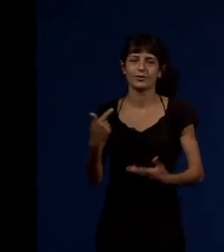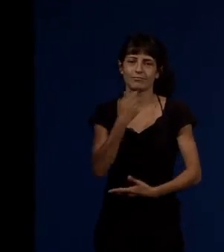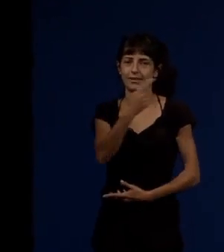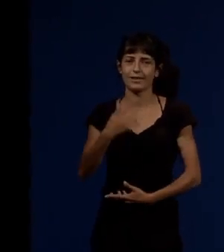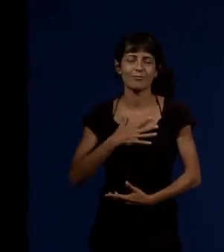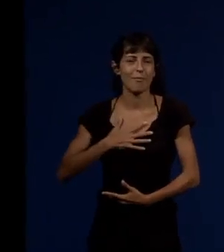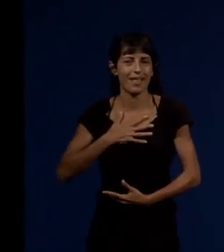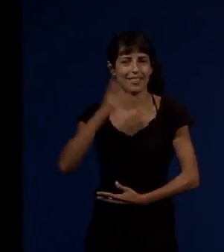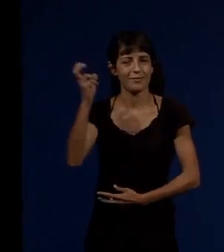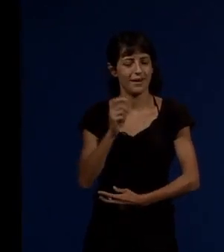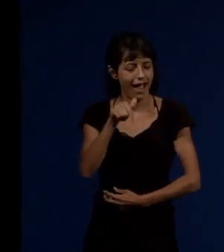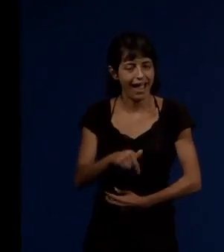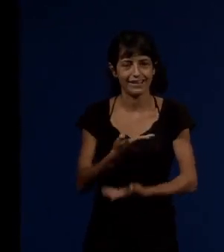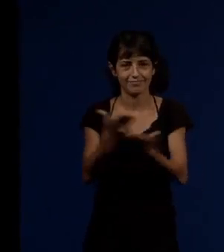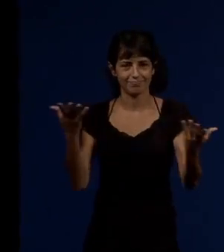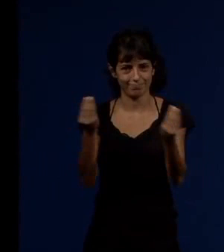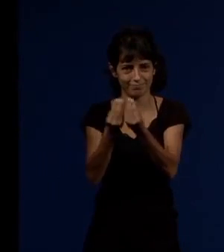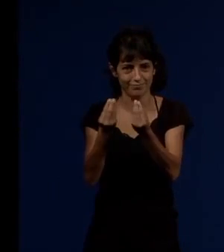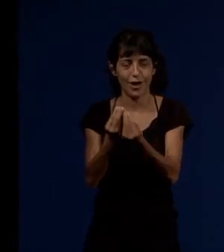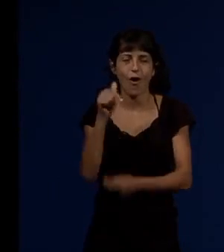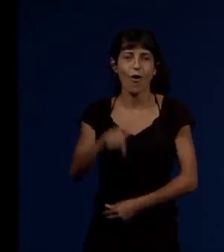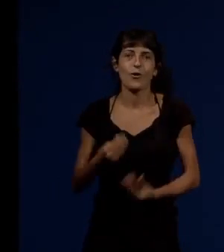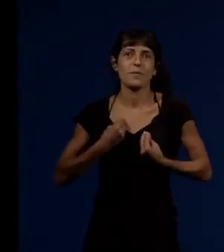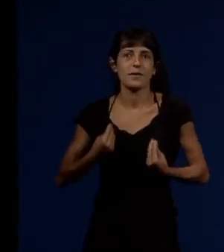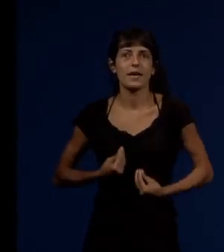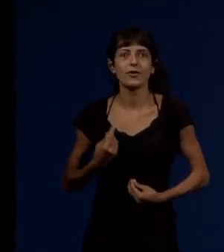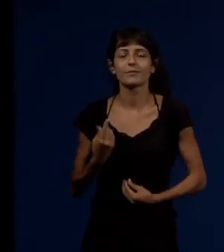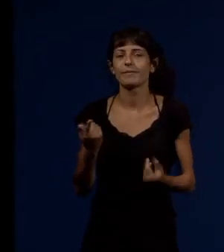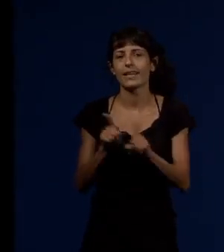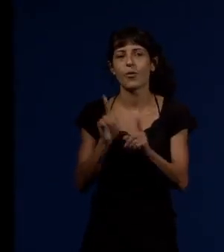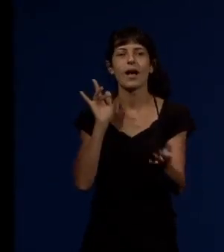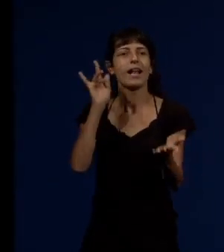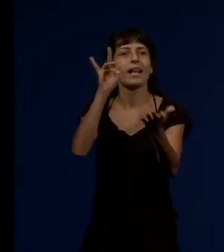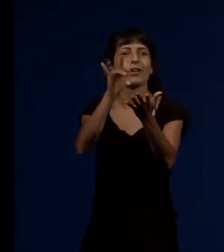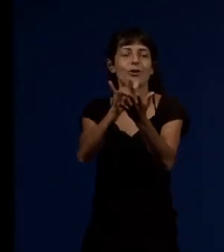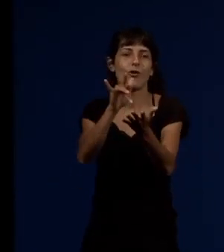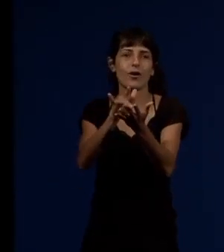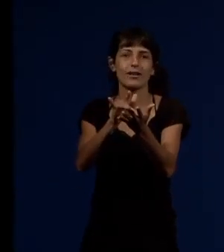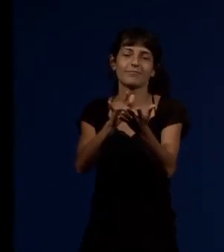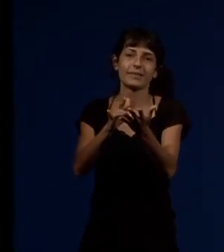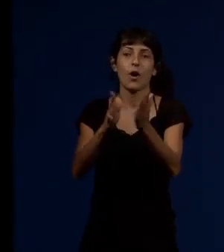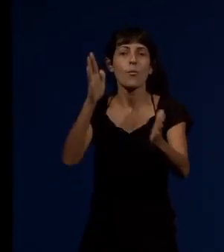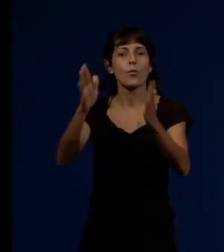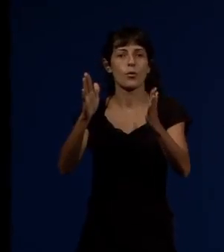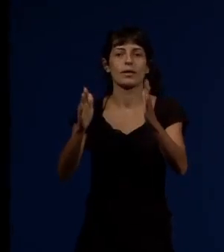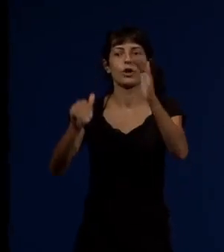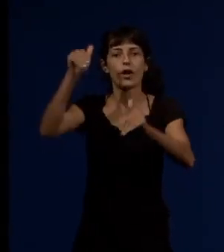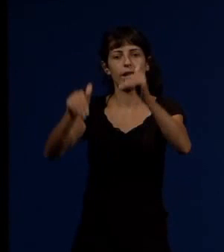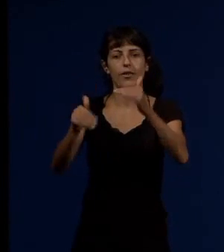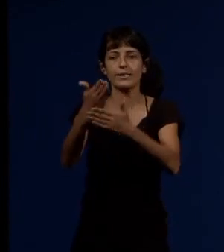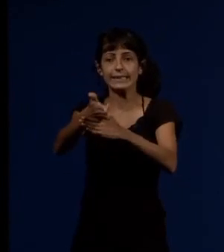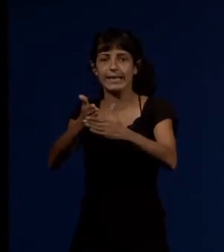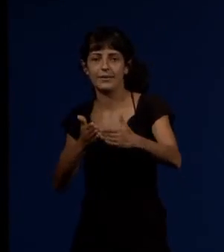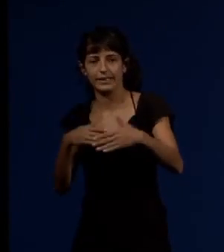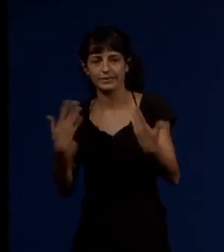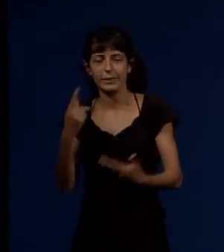vos hoxe en Viveiro, sobre todo nun día no que arrancamos ou vamos chegar ao ecuador da campaña electoral. E